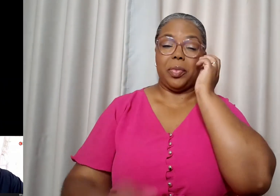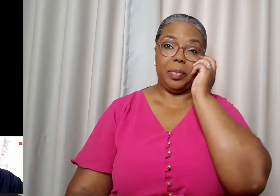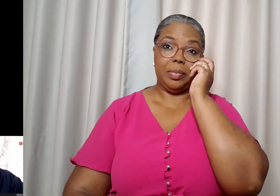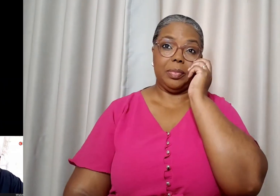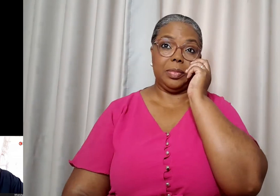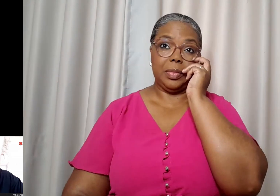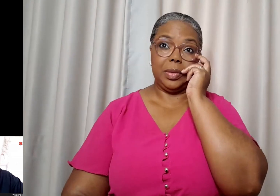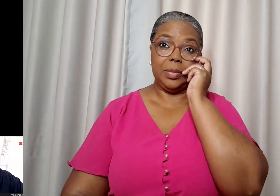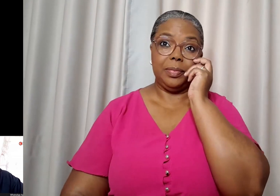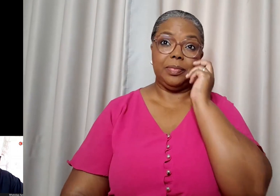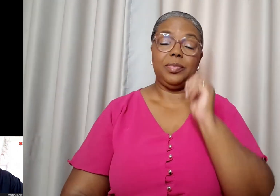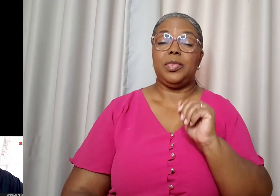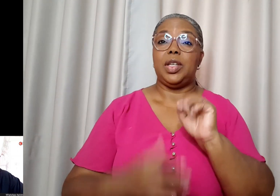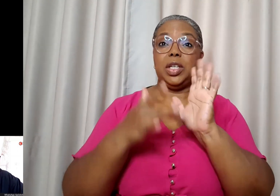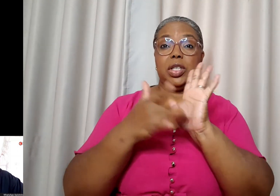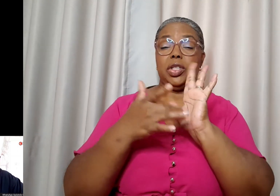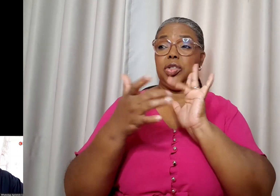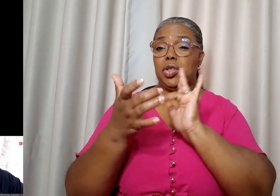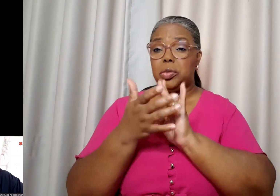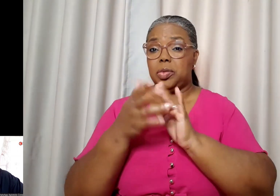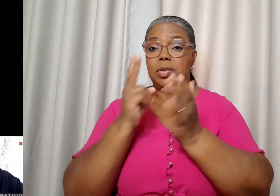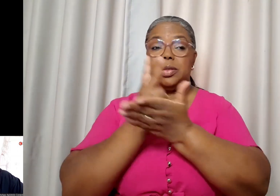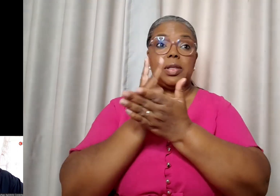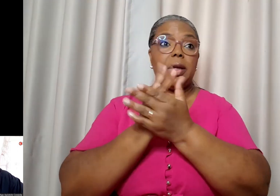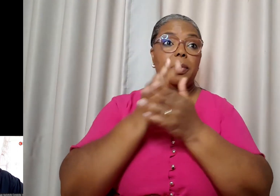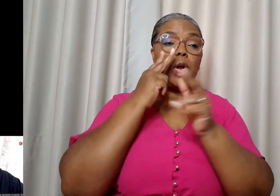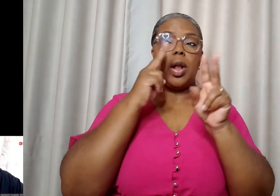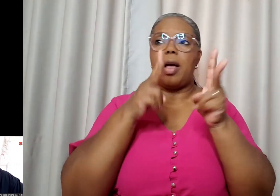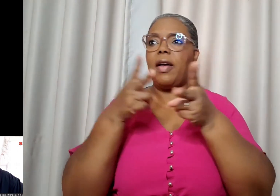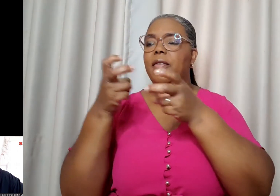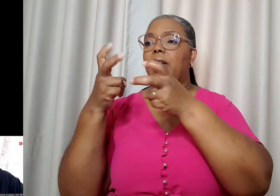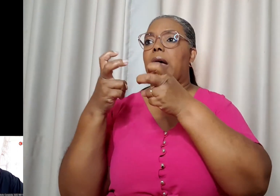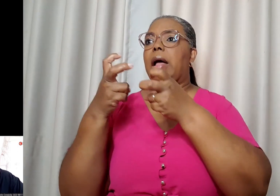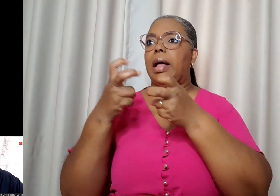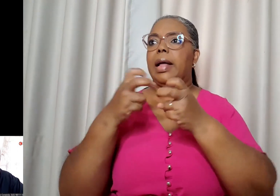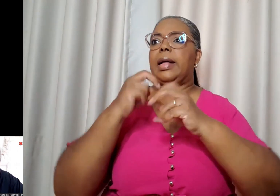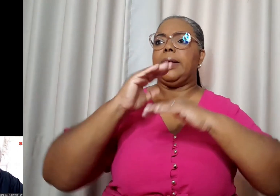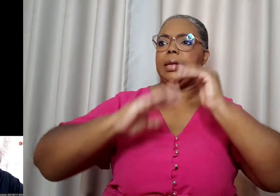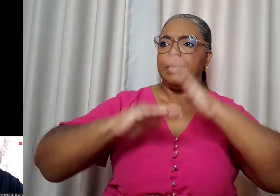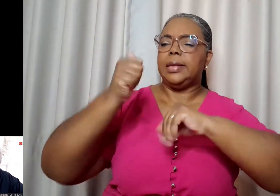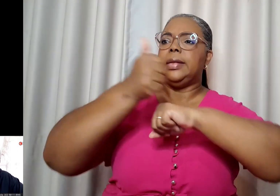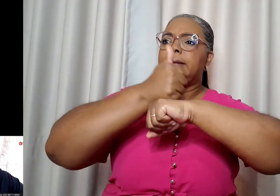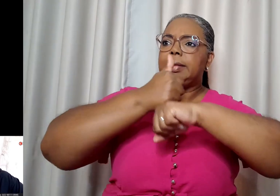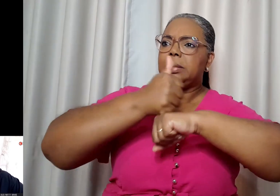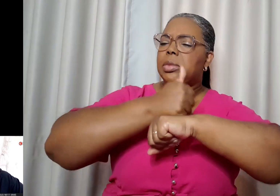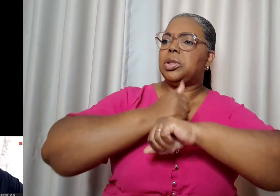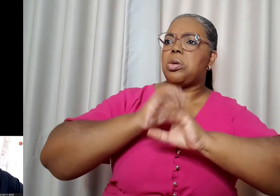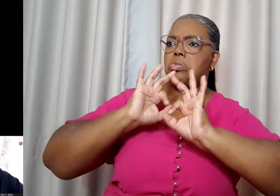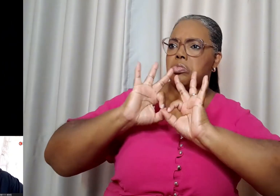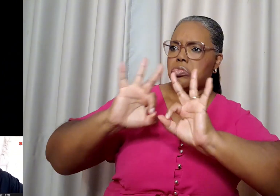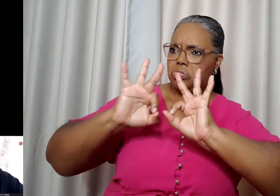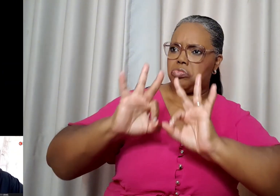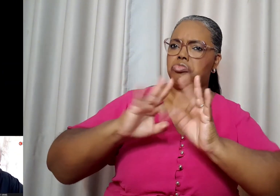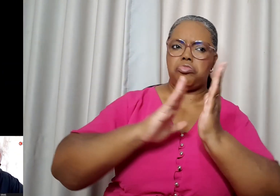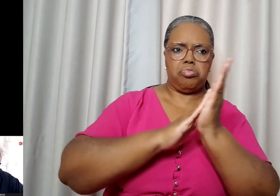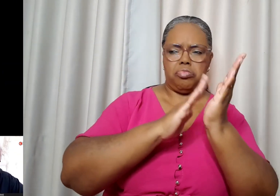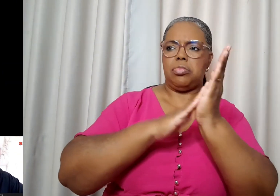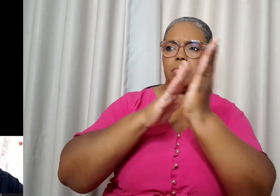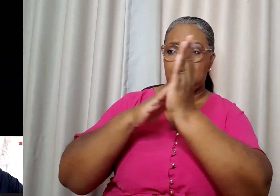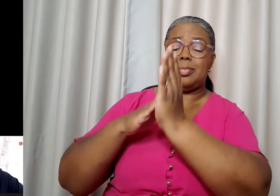visão hostil do mercado, do negócio, da profissão. Então, qual era exatamente